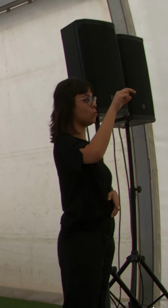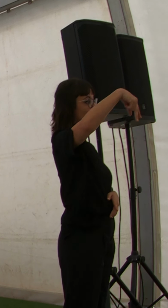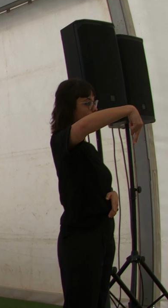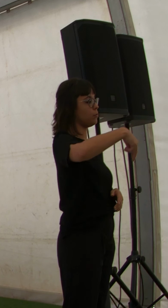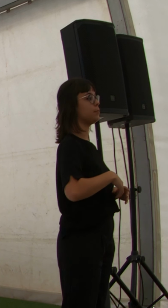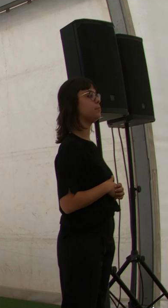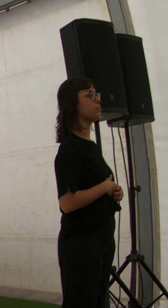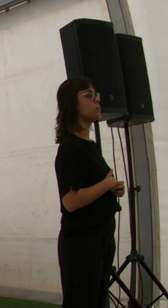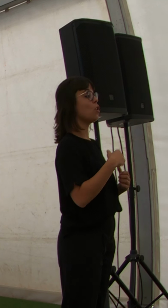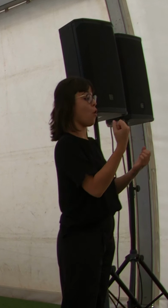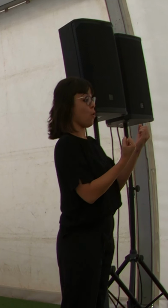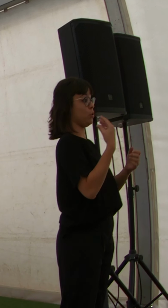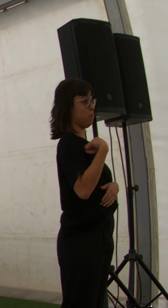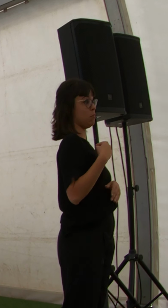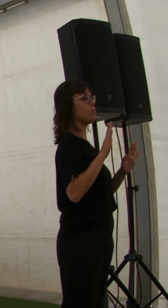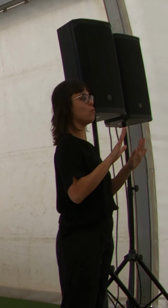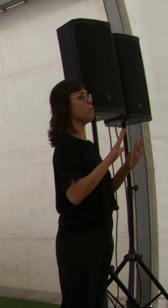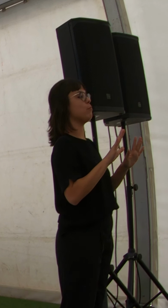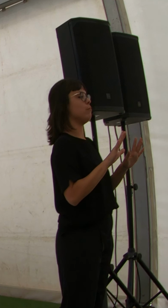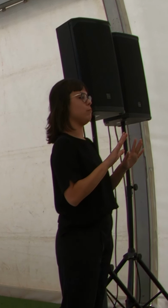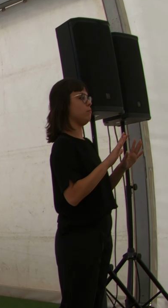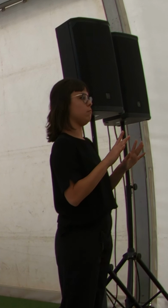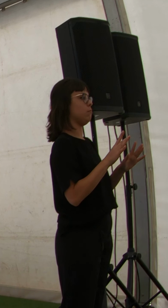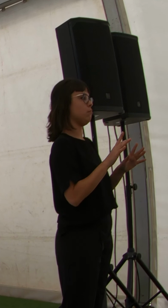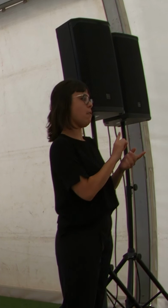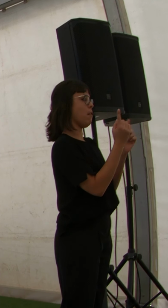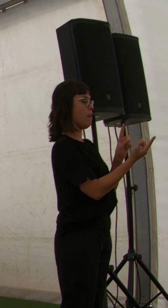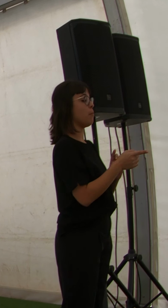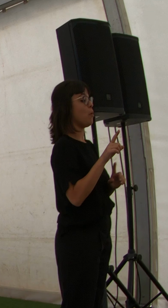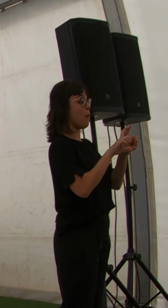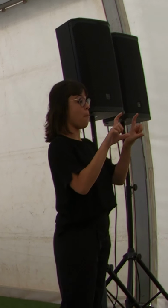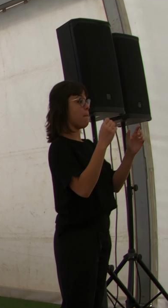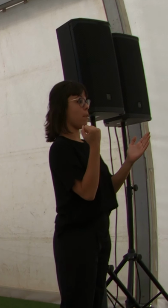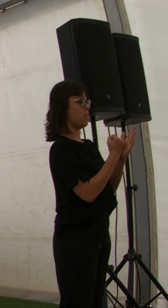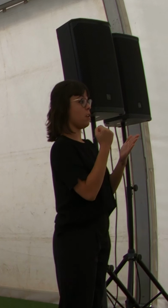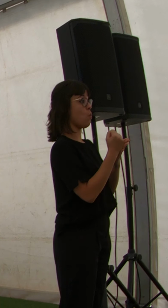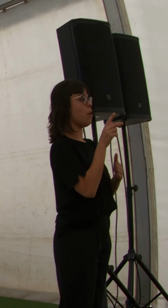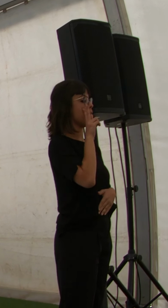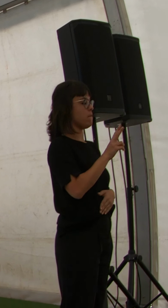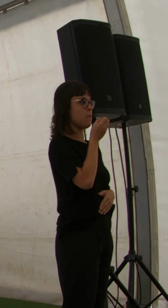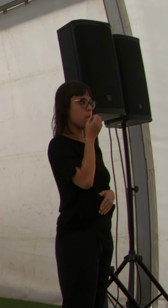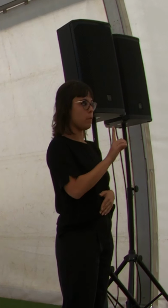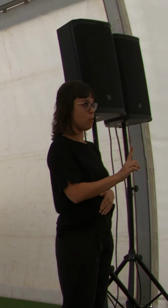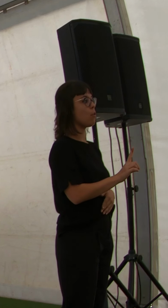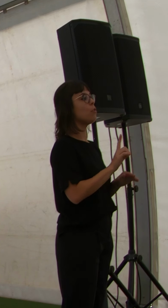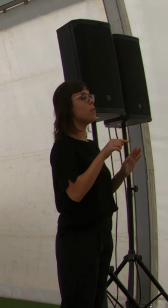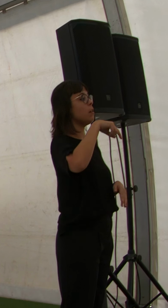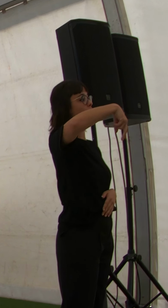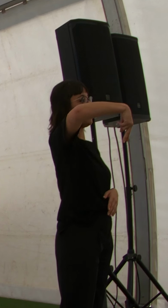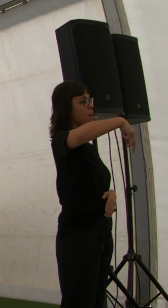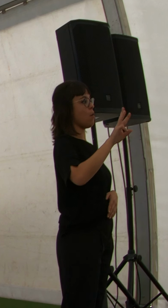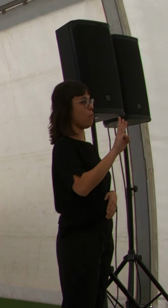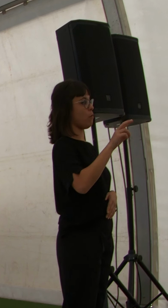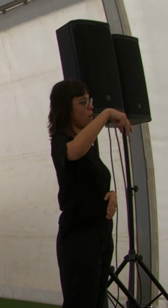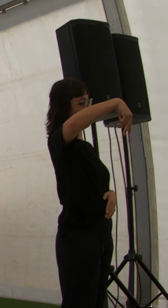con un collar diferente. La matrícula de este no se acaba de distinguir perfectamente, pero es LWN y está en